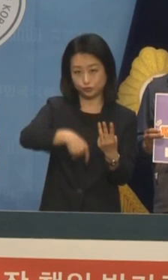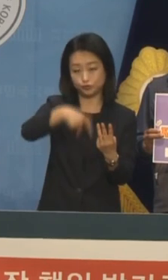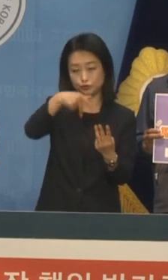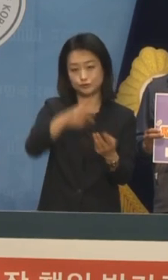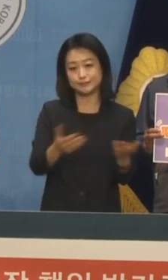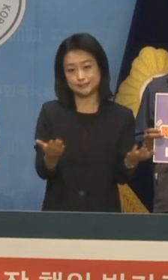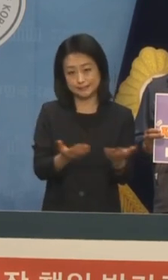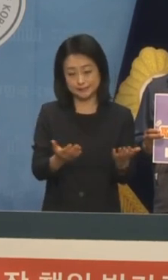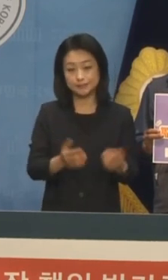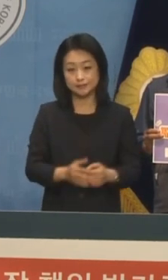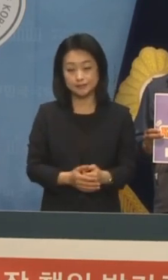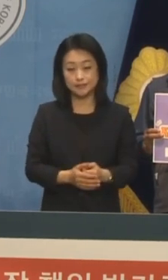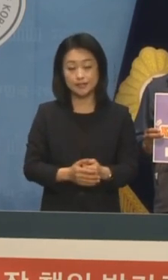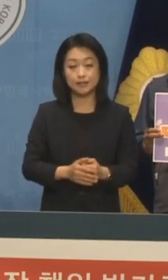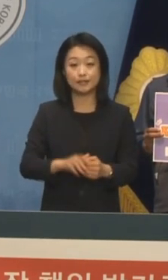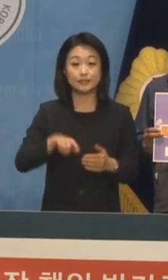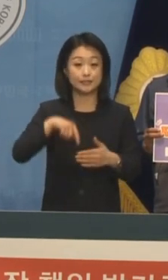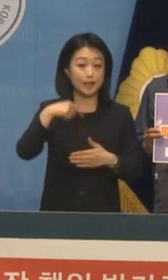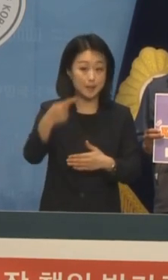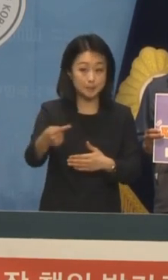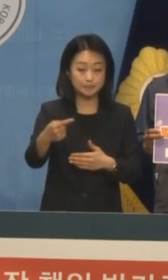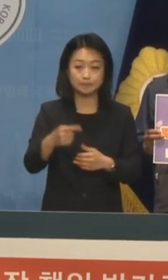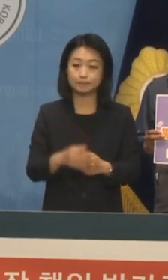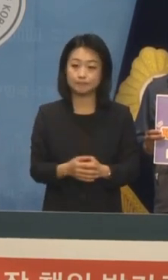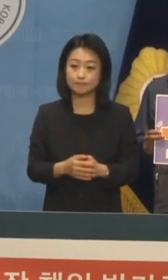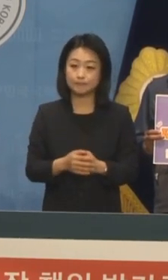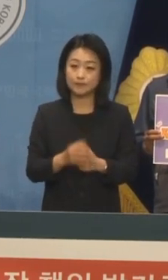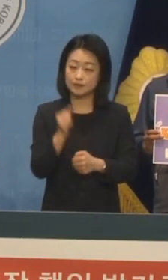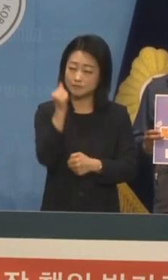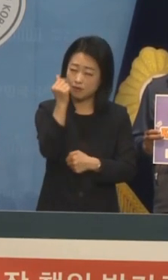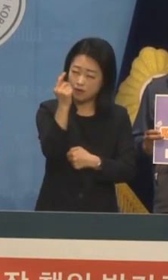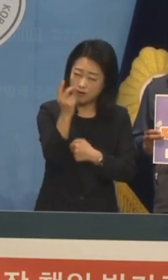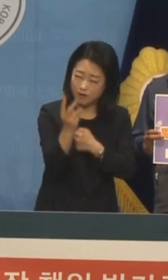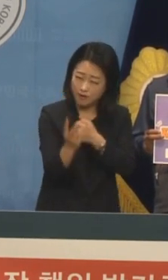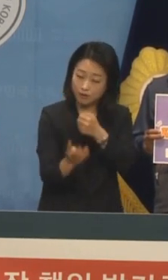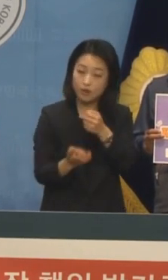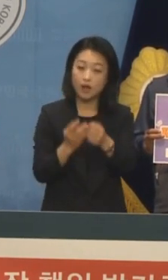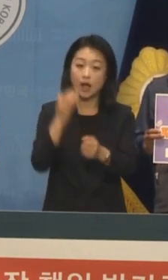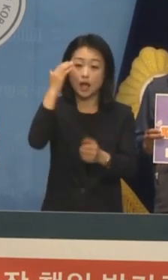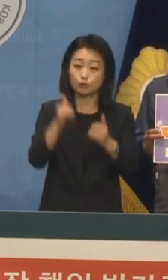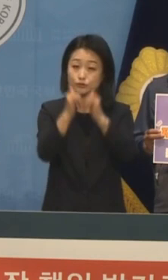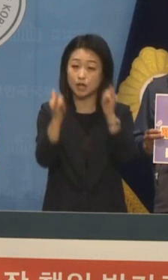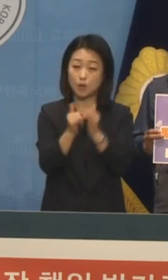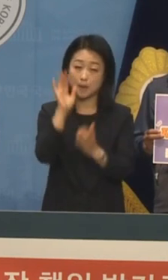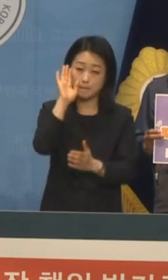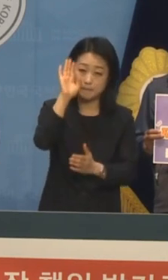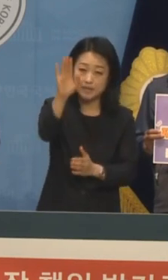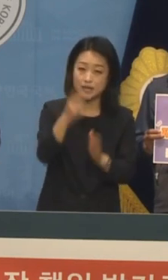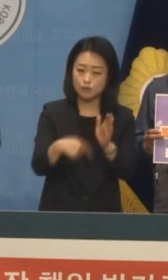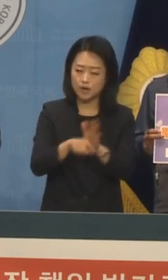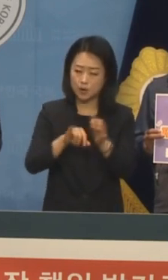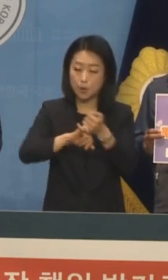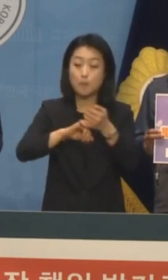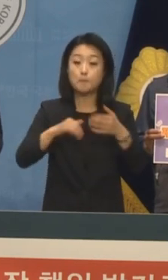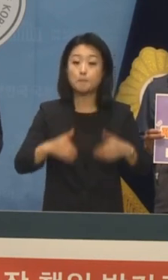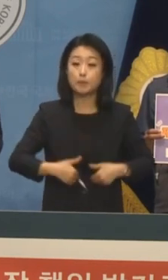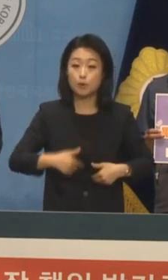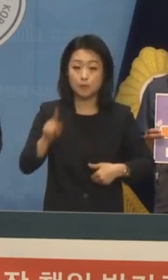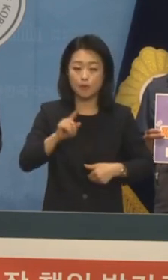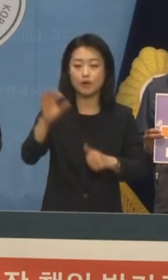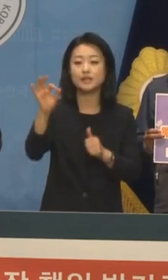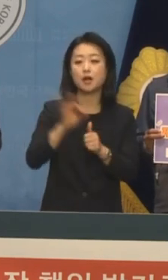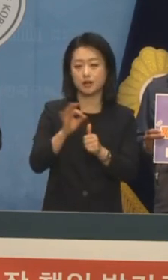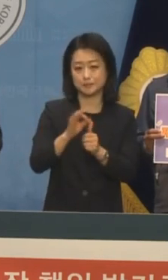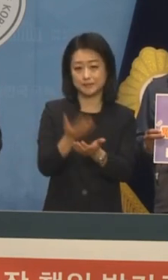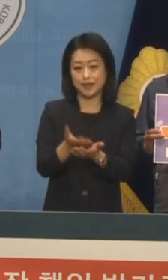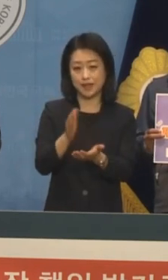3주를 넘어서 앞으로 짧게는 십수년 내지 수십 년 동안 한국 사회의 미래를 위해 가장 필요한 연금